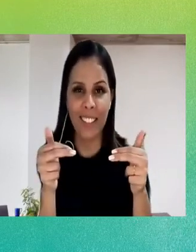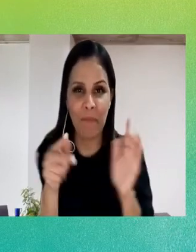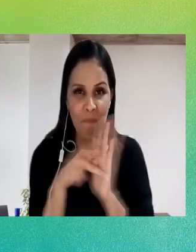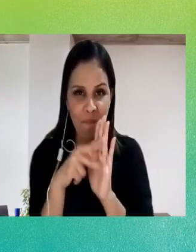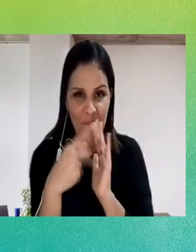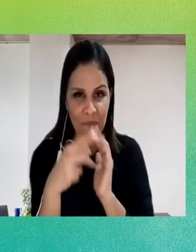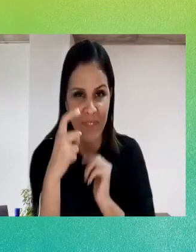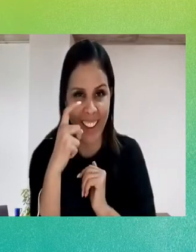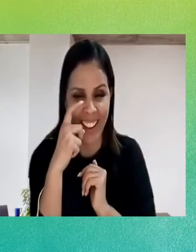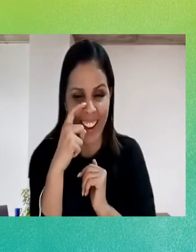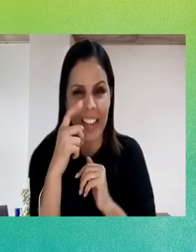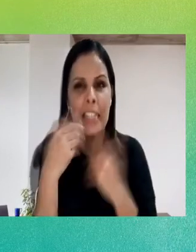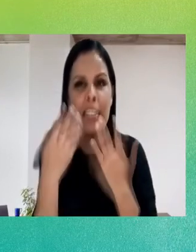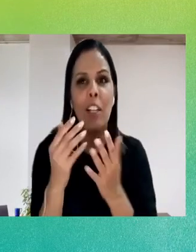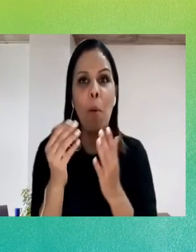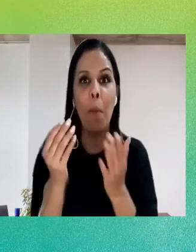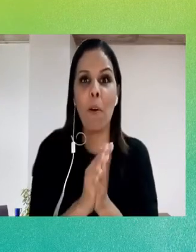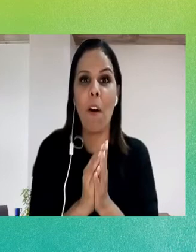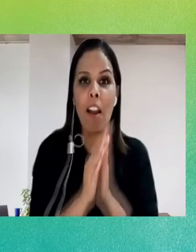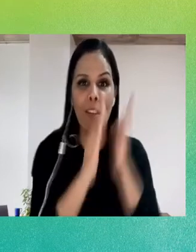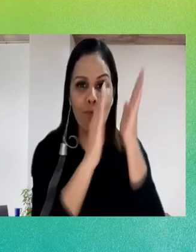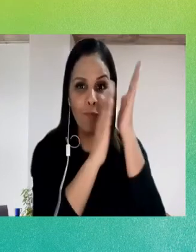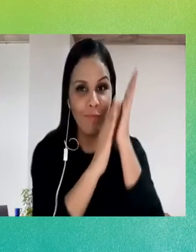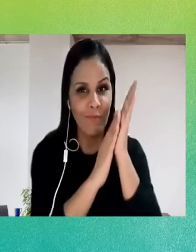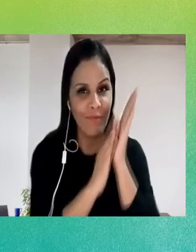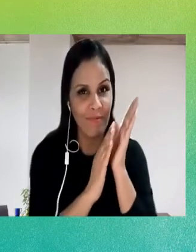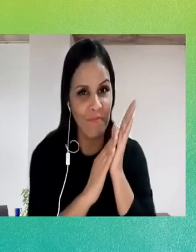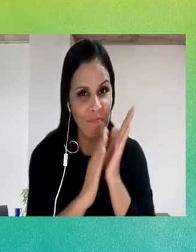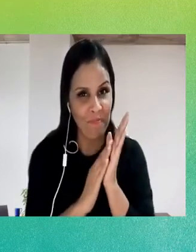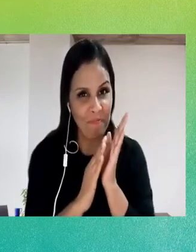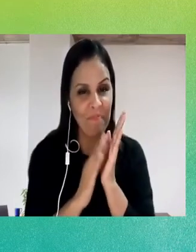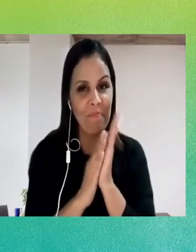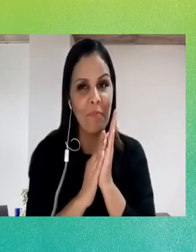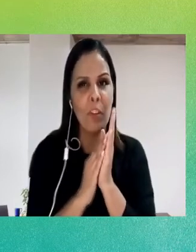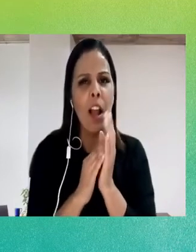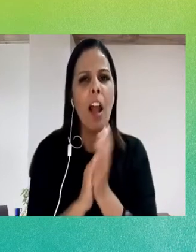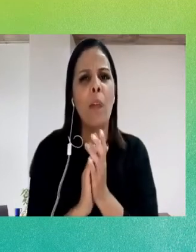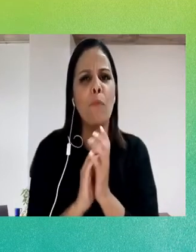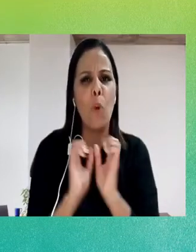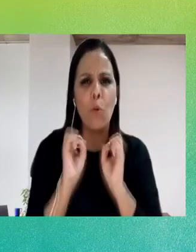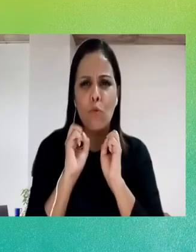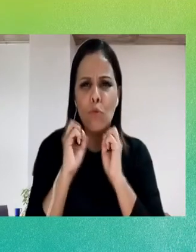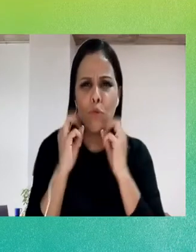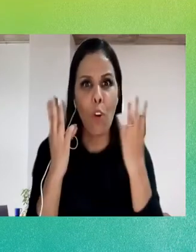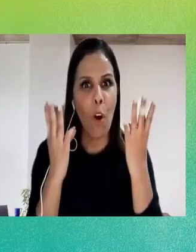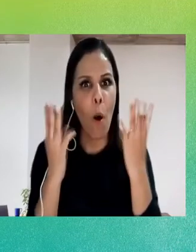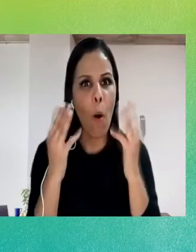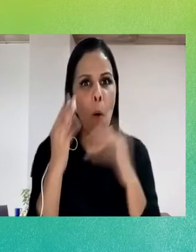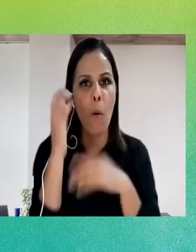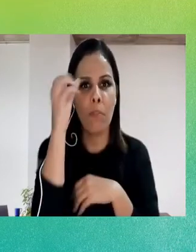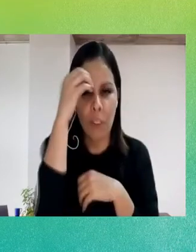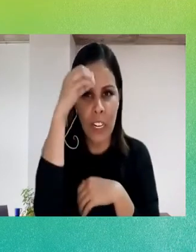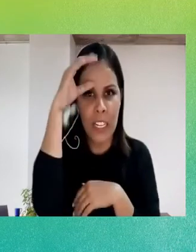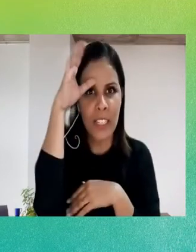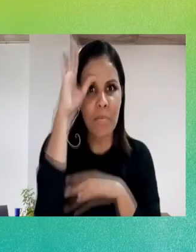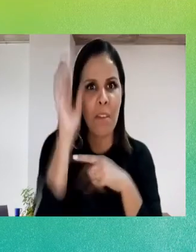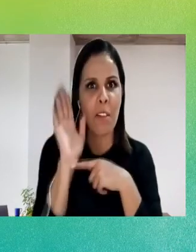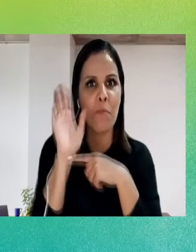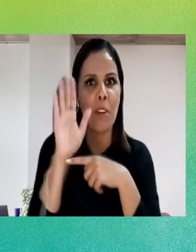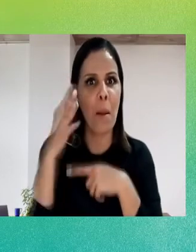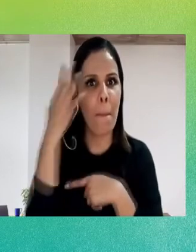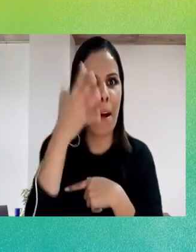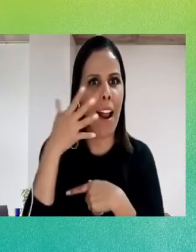Primeiro eu vou trazer os elogios, tá? Colocaram aqui show de conhecimento, excelente